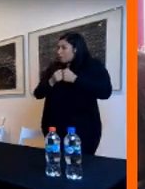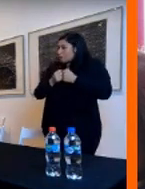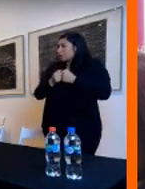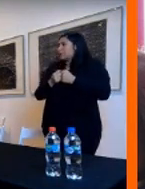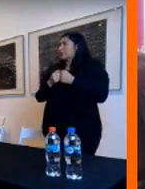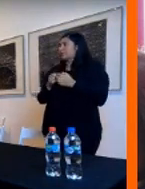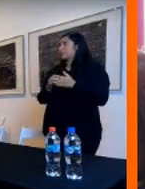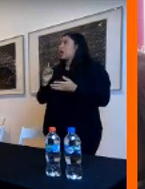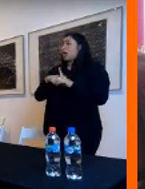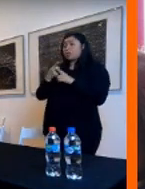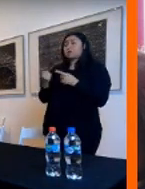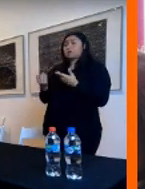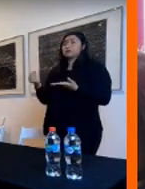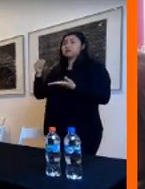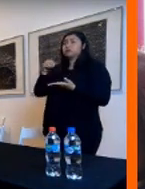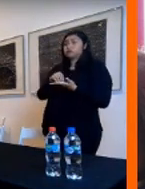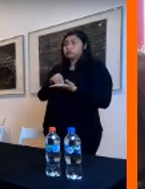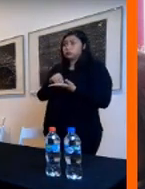la diapositiva